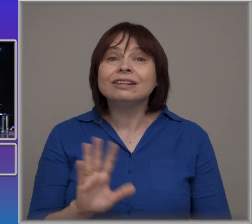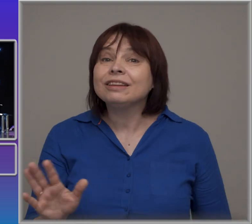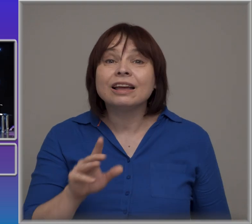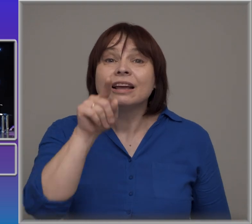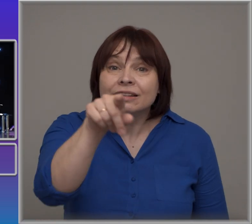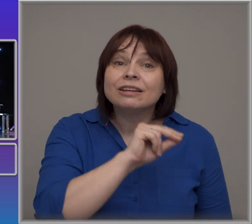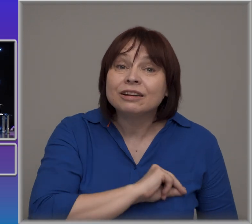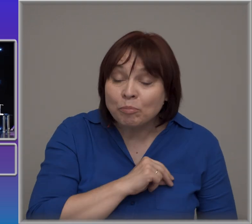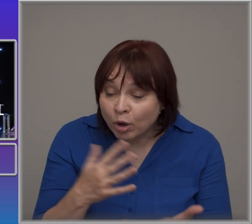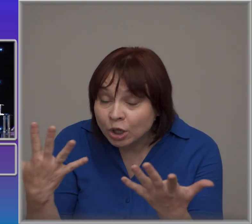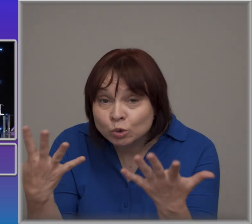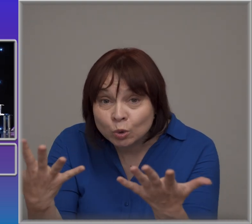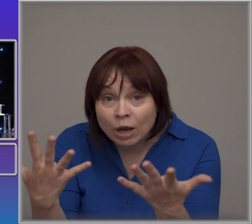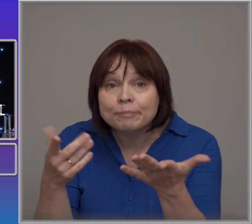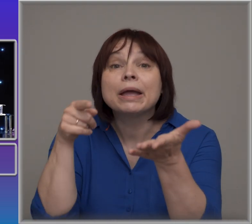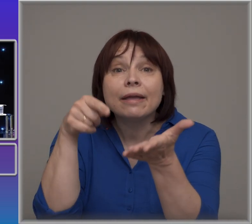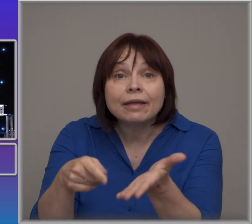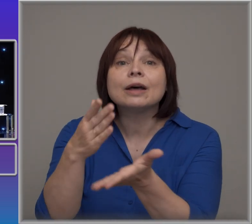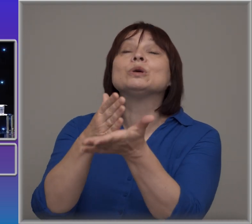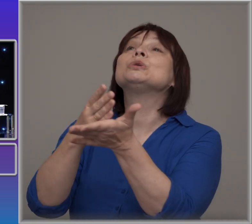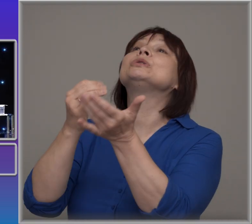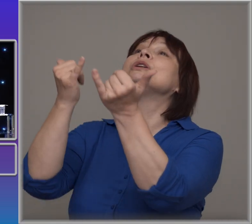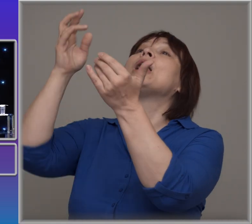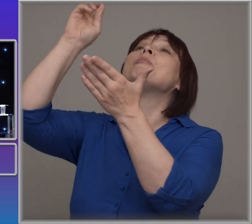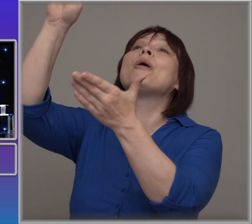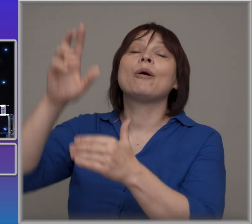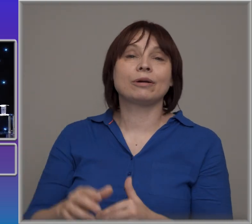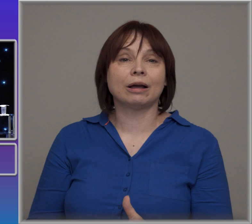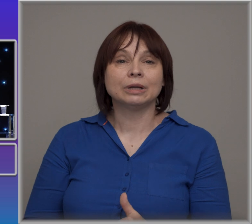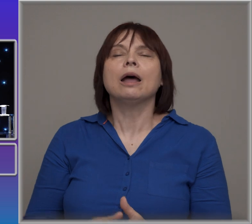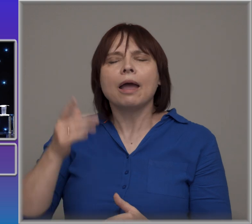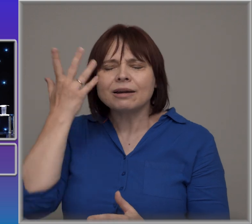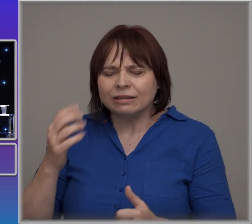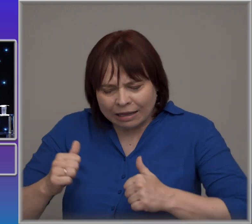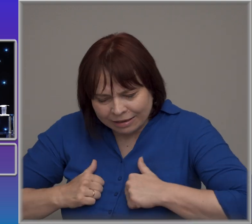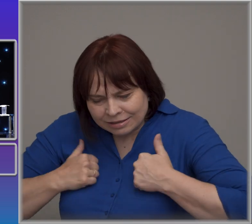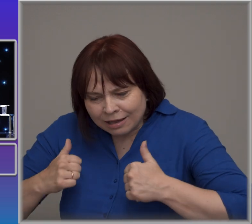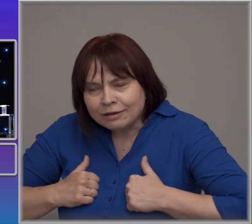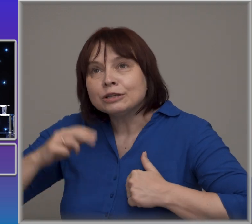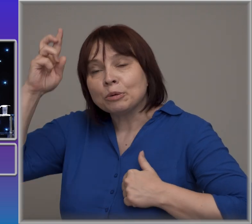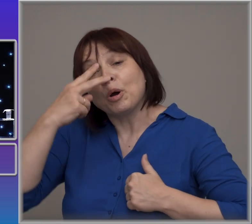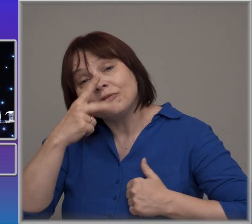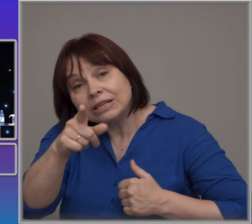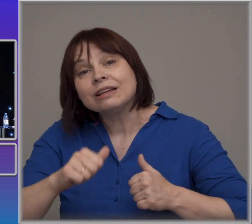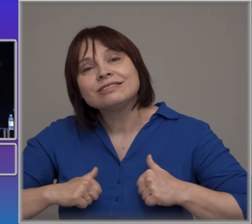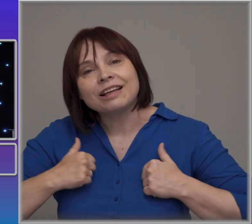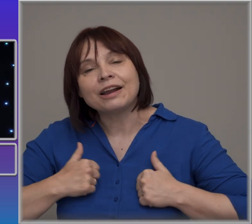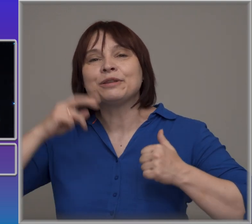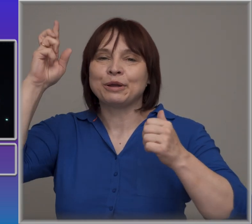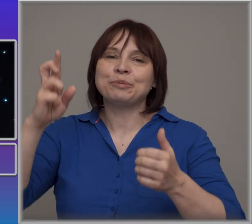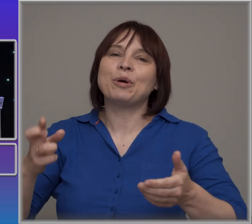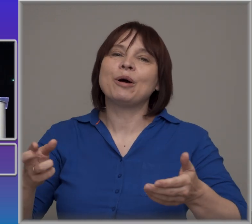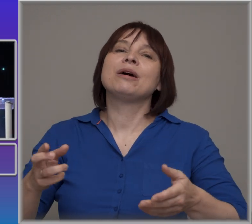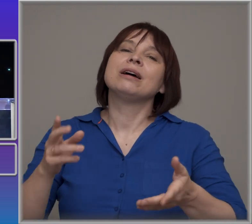перед Господом, и то, что я делаю на своей работе, я делаю как для Бога, без разницы, какая работа, но я делаю как